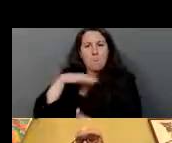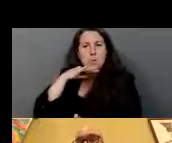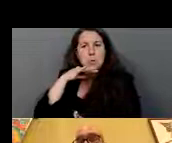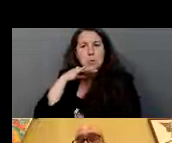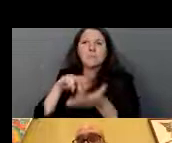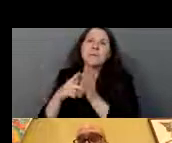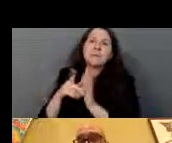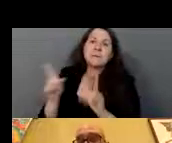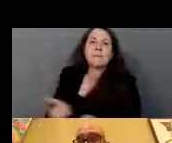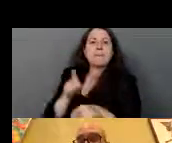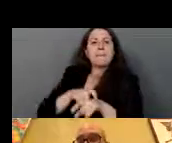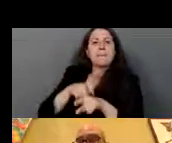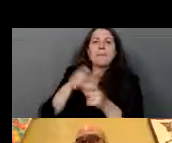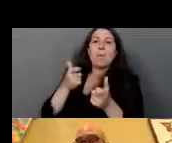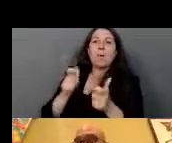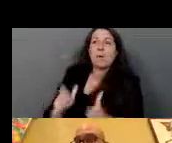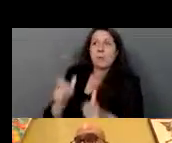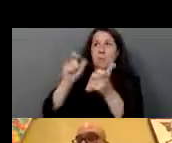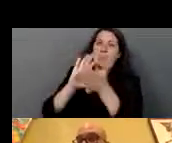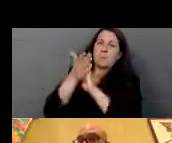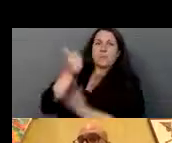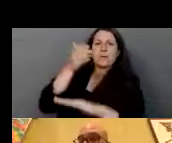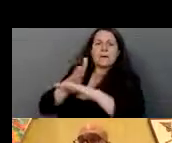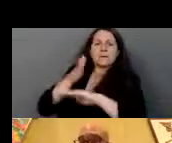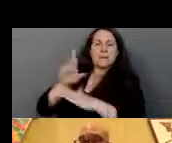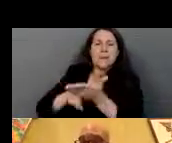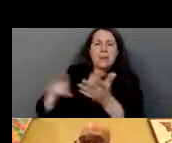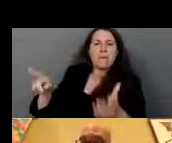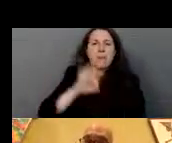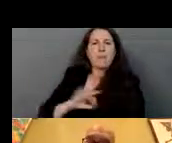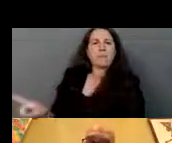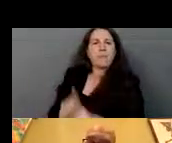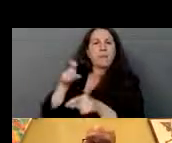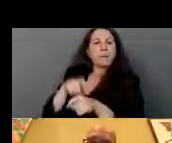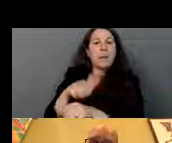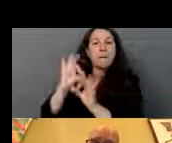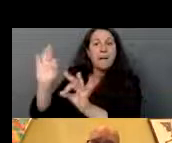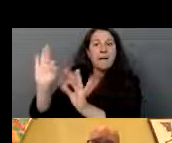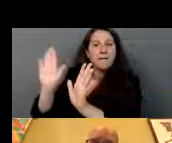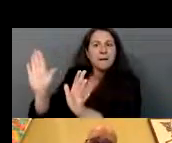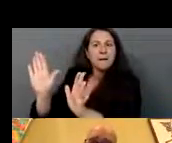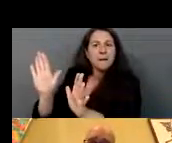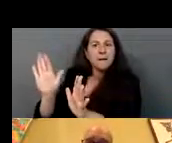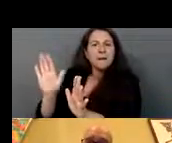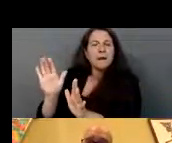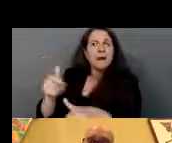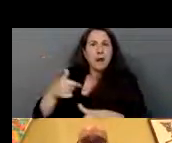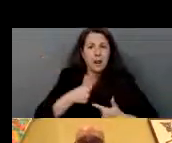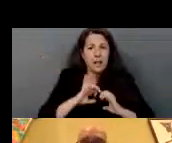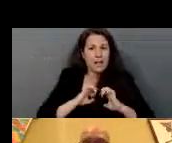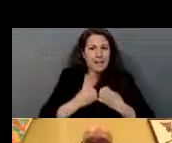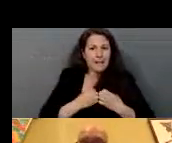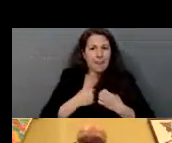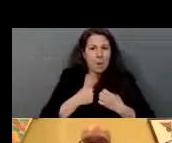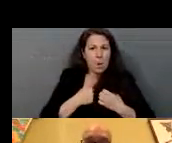rendre ces immeubles plus accessibles. Donc, ça, c'est une bonne pratique qu'on devrait voir ailleurs. Et donc, mon équipe et moi, on commence à creuser